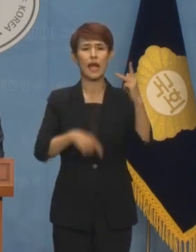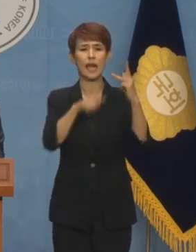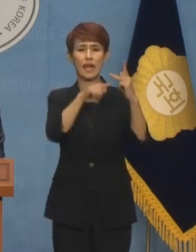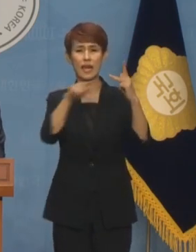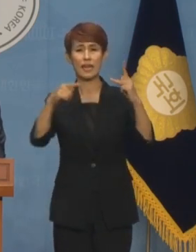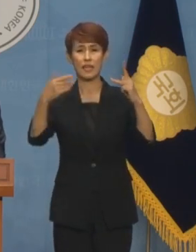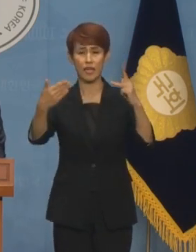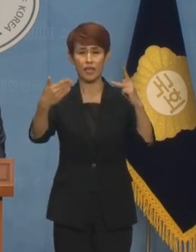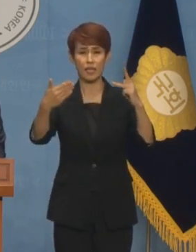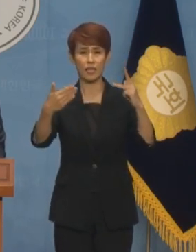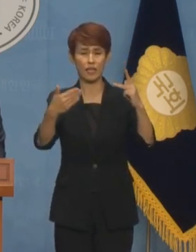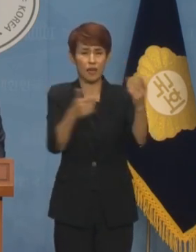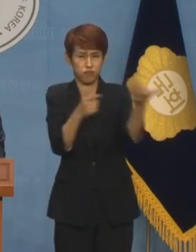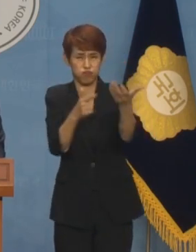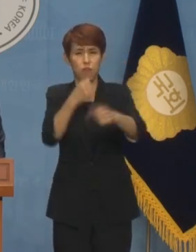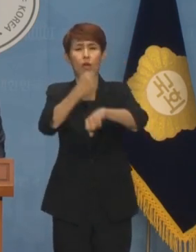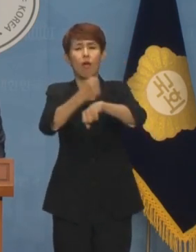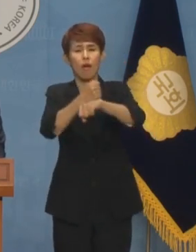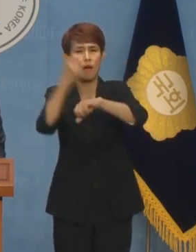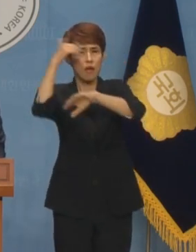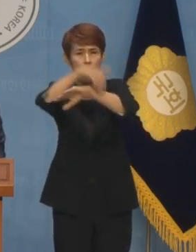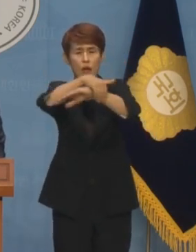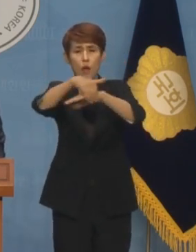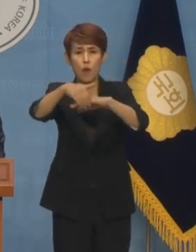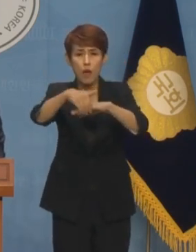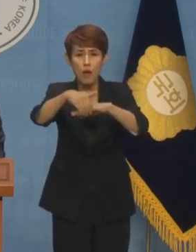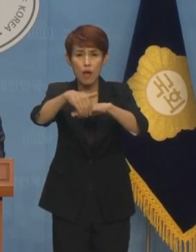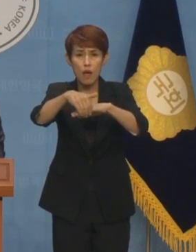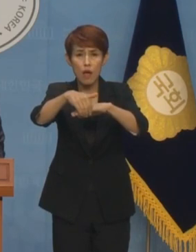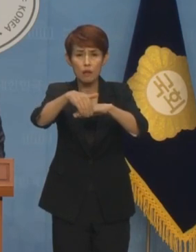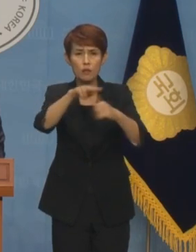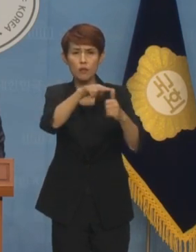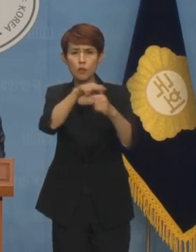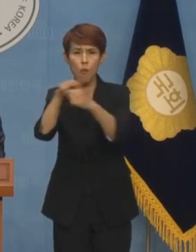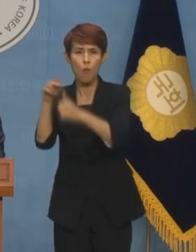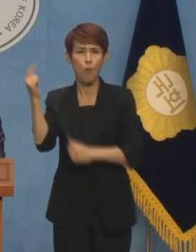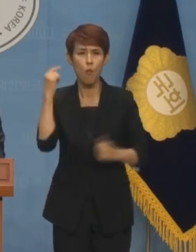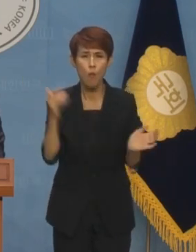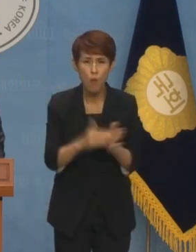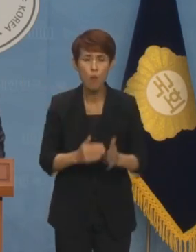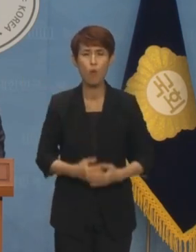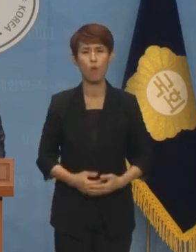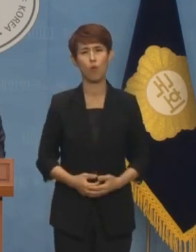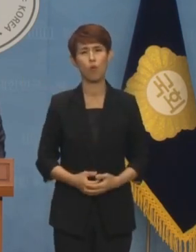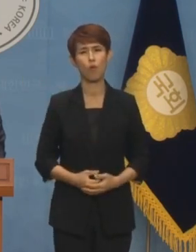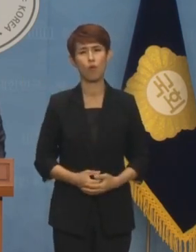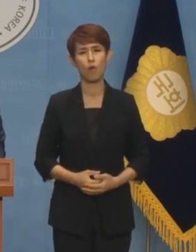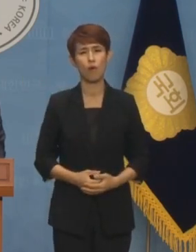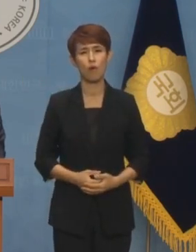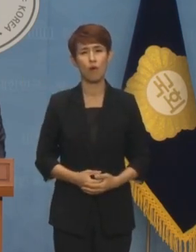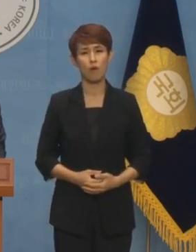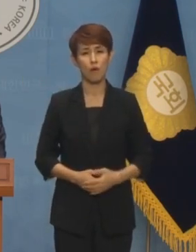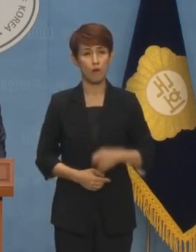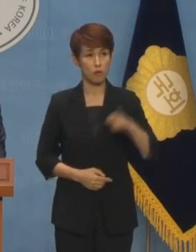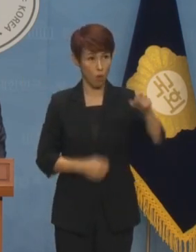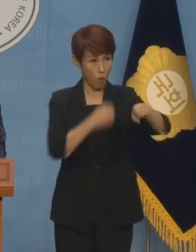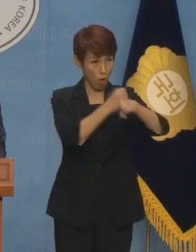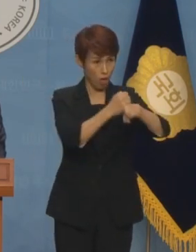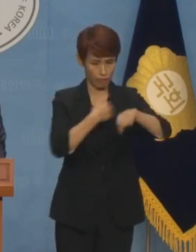실사격 훈련도 실시할 계획이라는 정보가 들어왔습니다. 너도 하면 나도